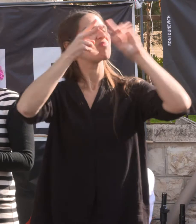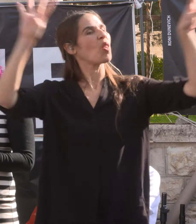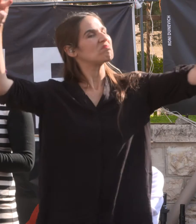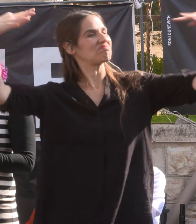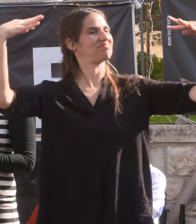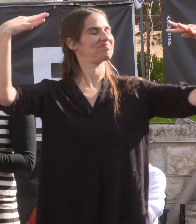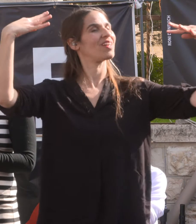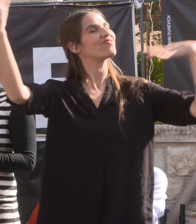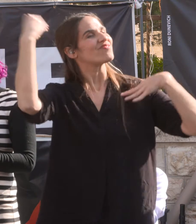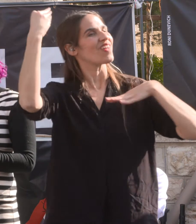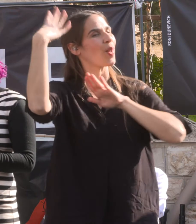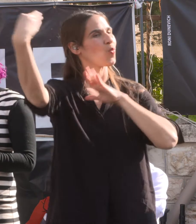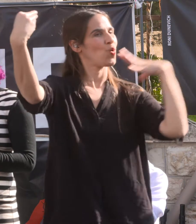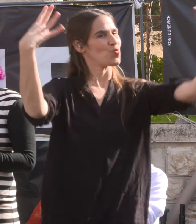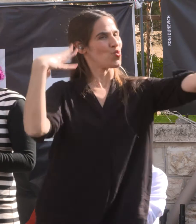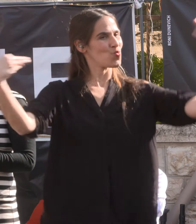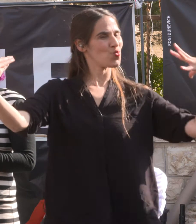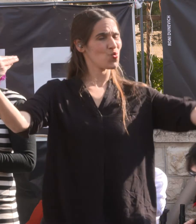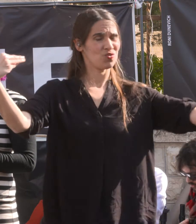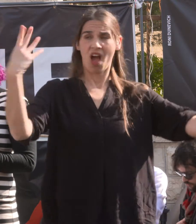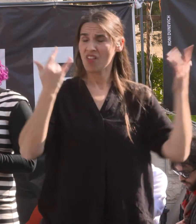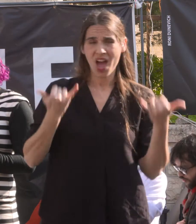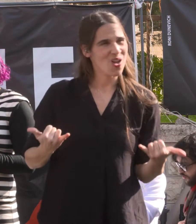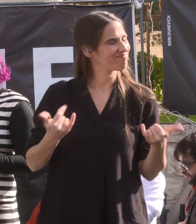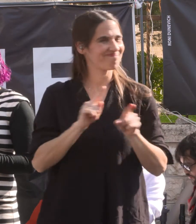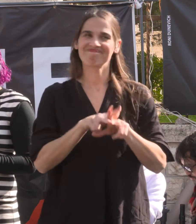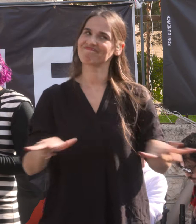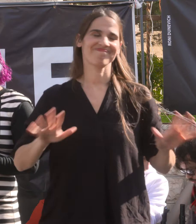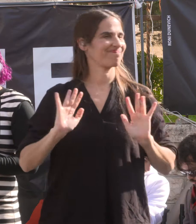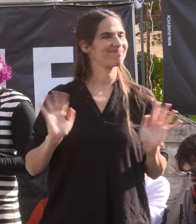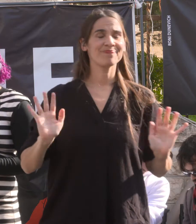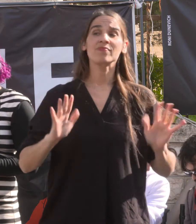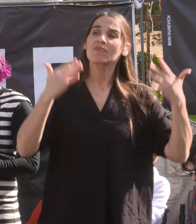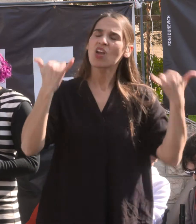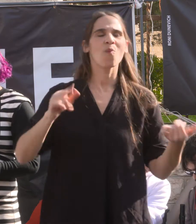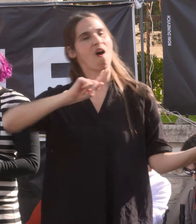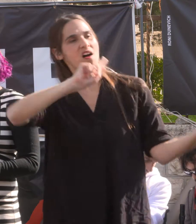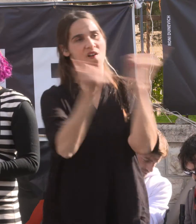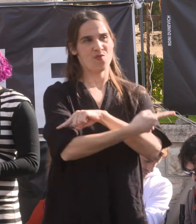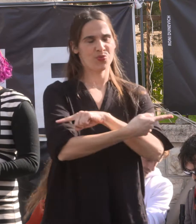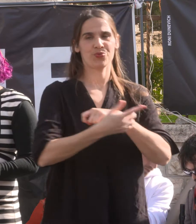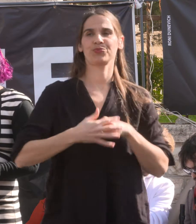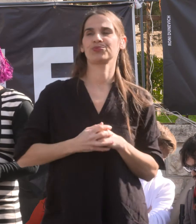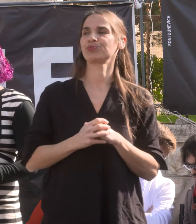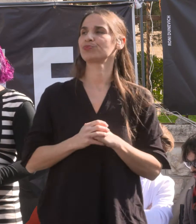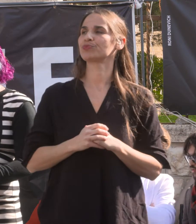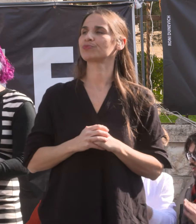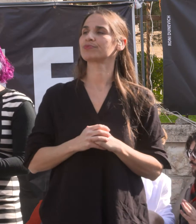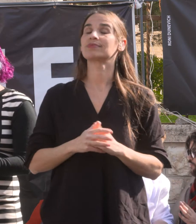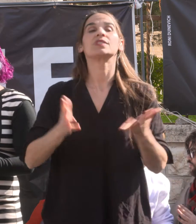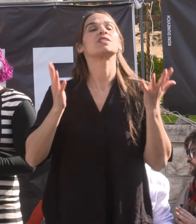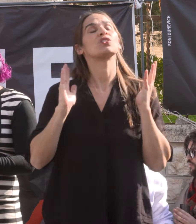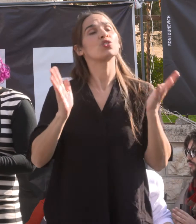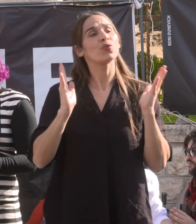בה וללמוד ממנה. אך היום אין זה כך, היום זה ההפך. וסוף